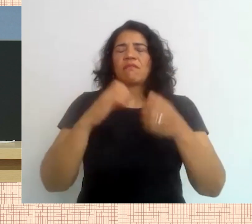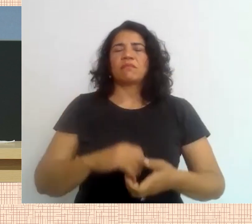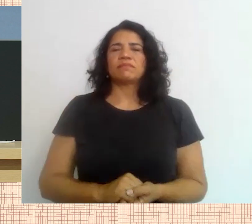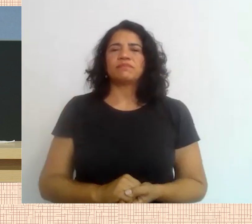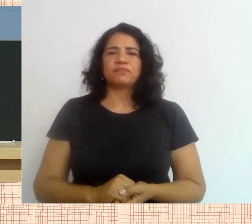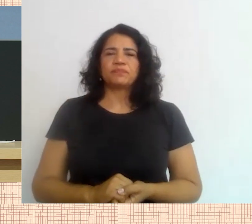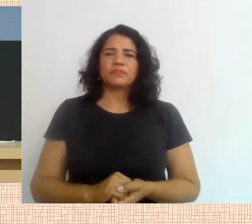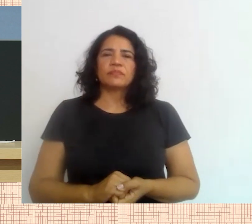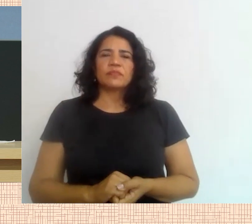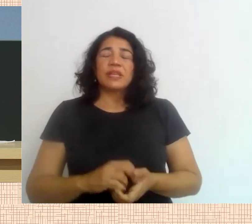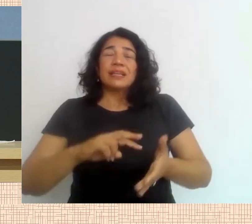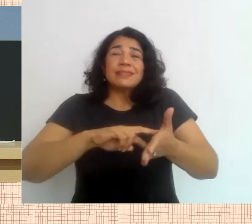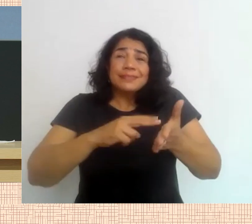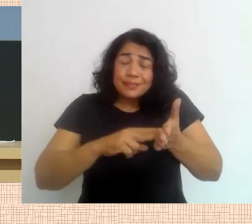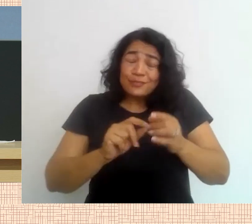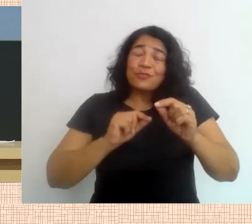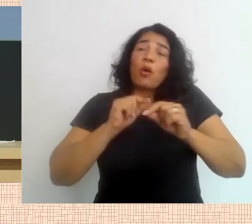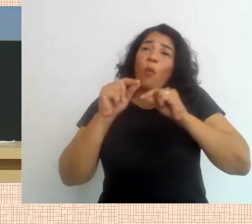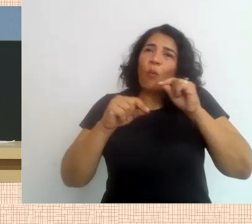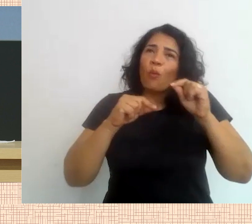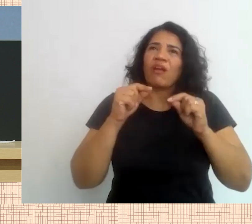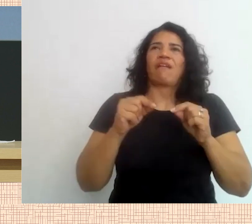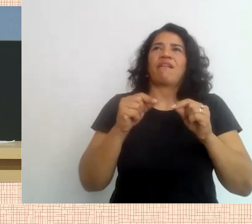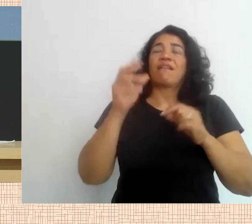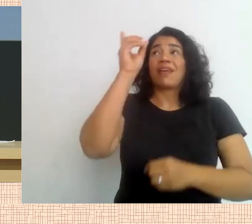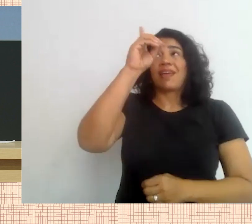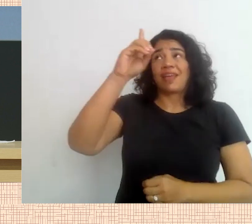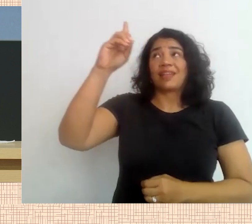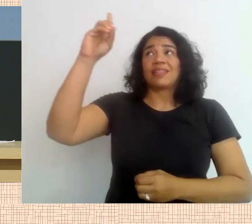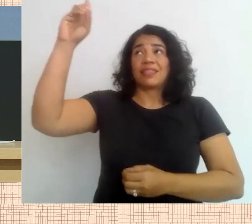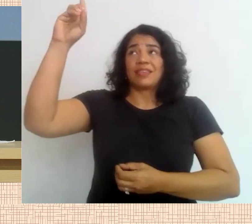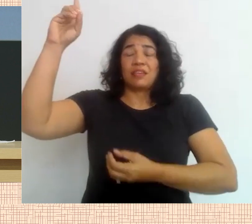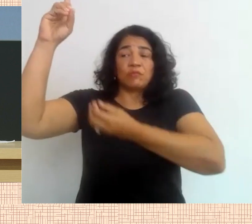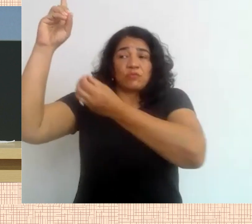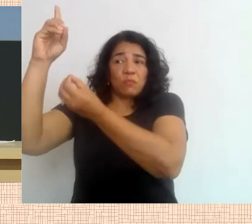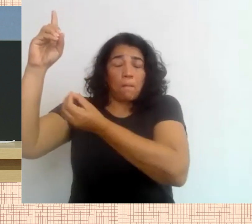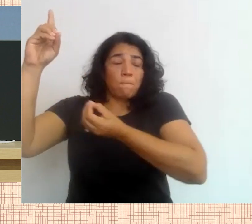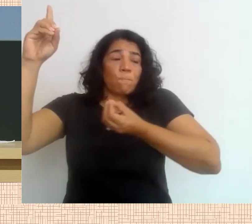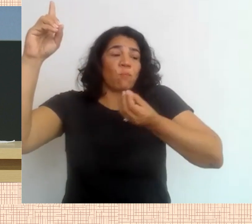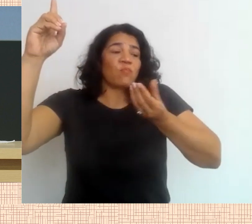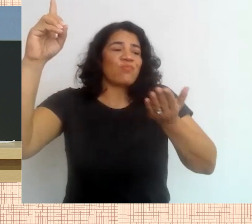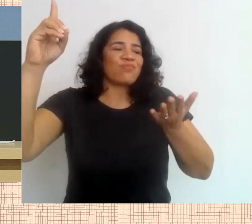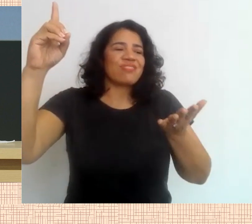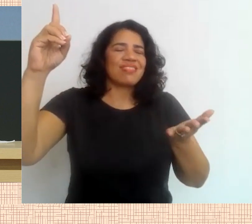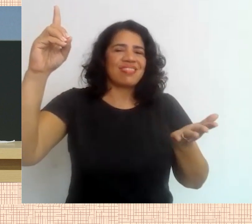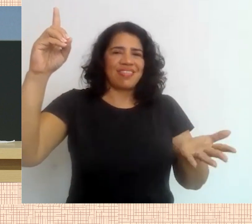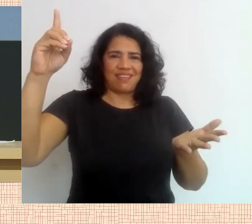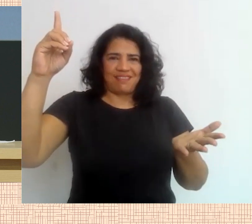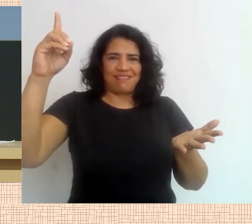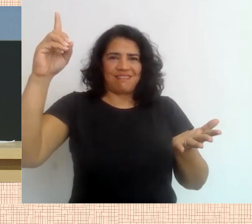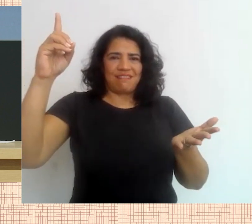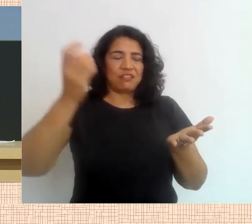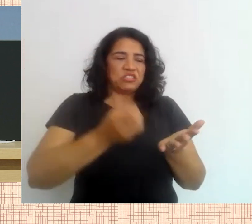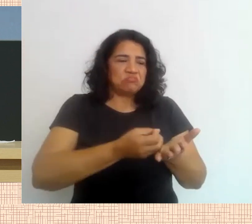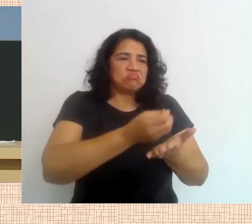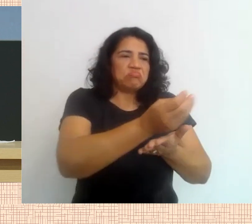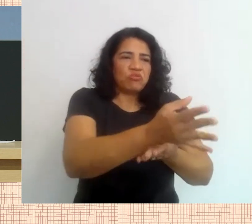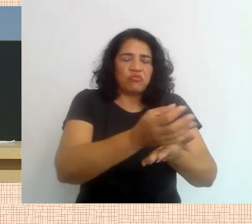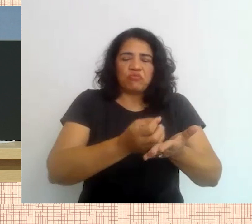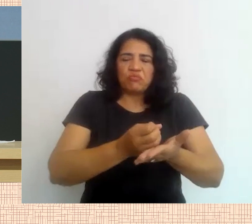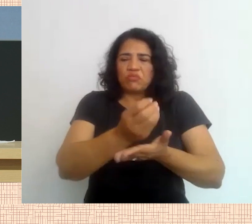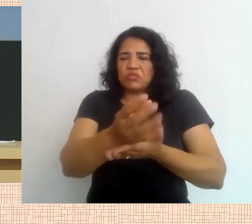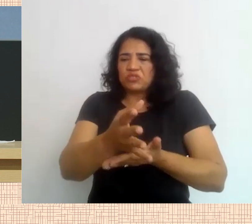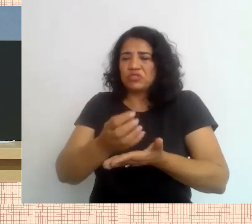para dispensar para a sua igreja, como graça, como rio da graça do livro de Efésios. Mas